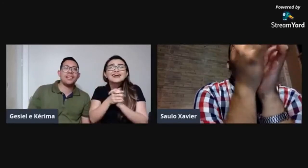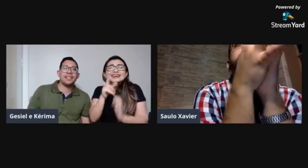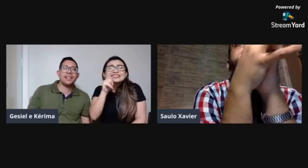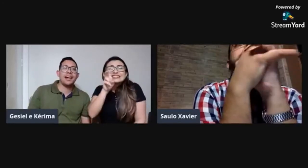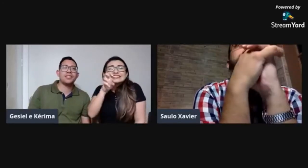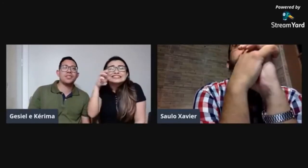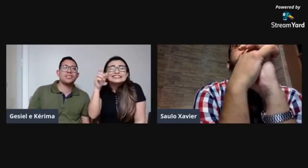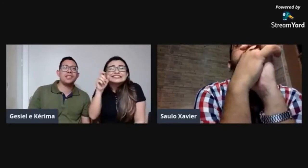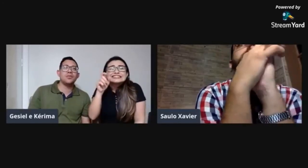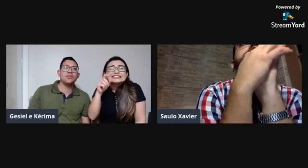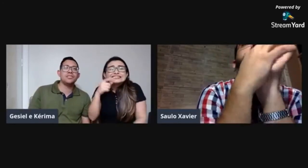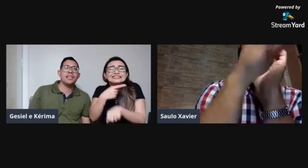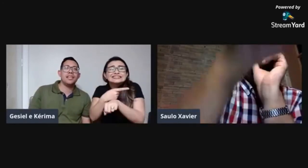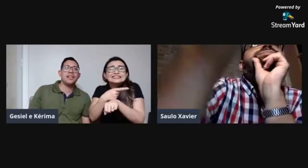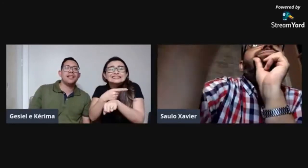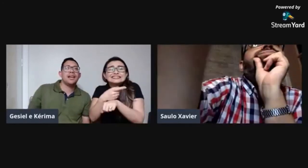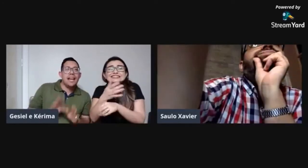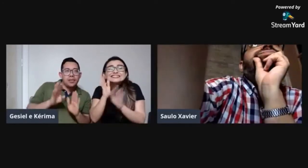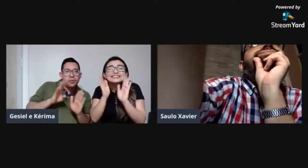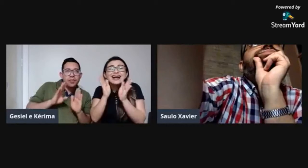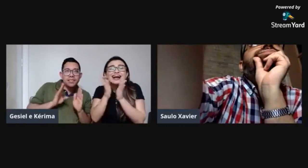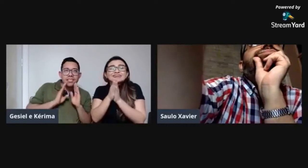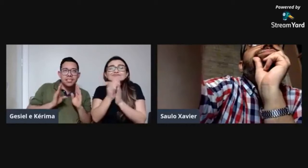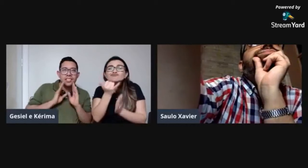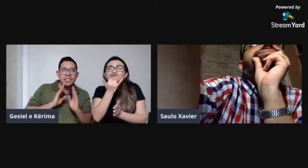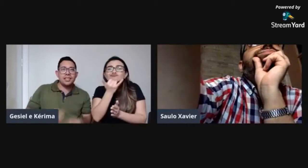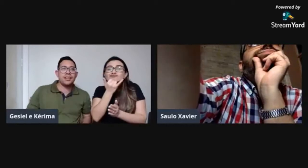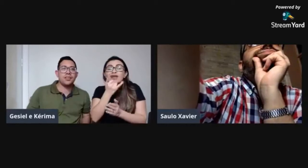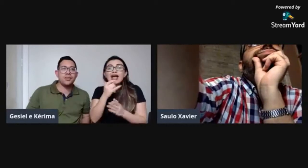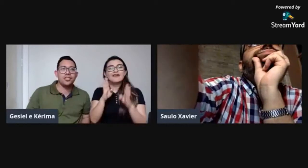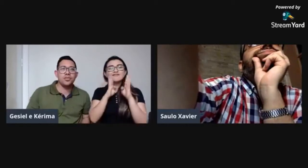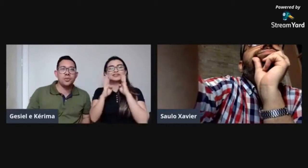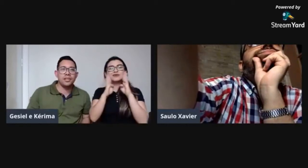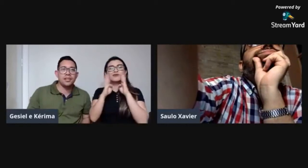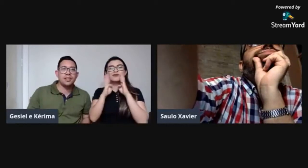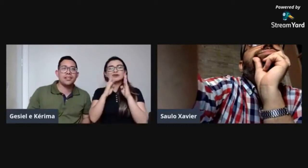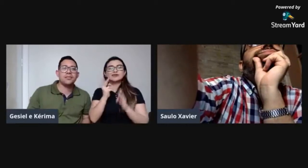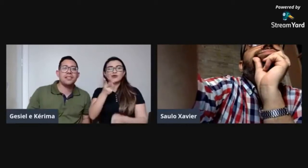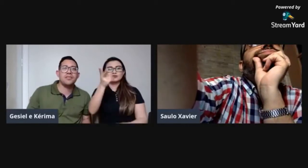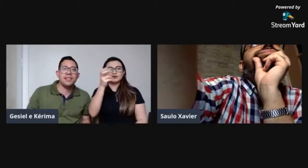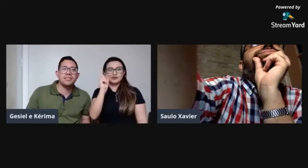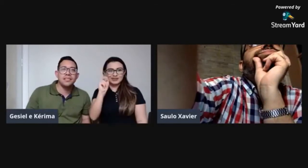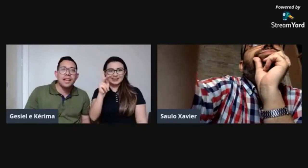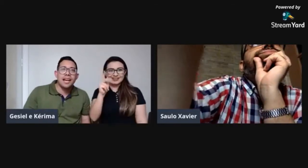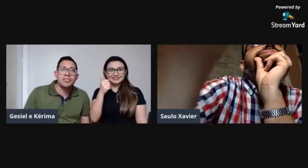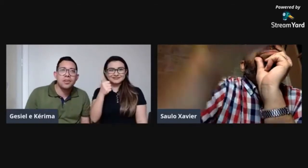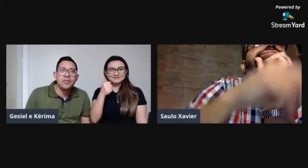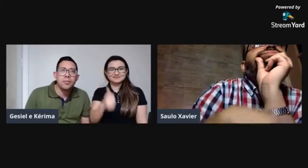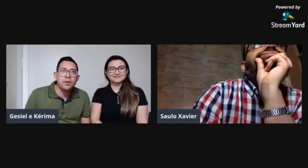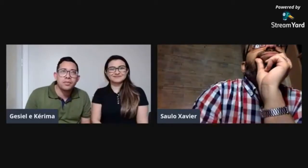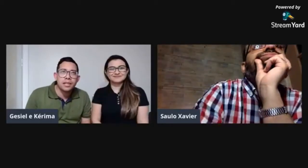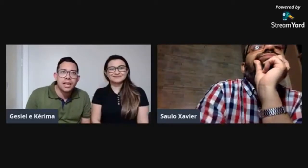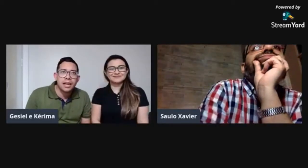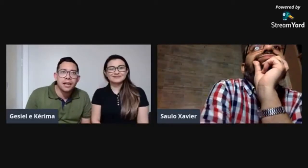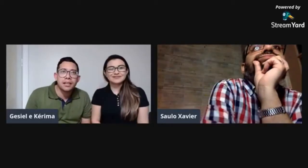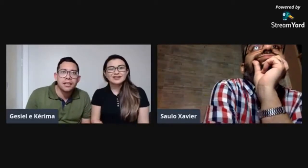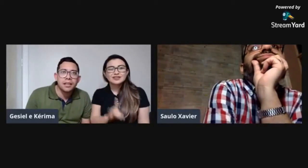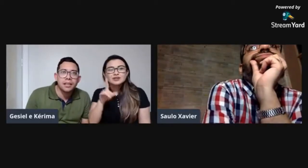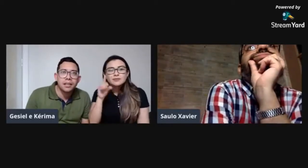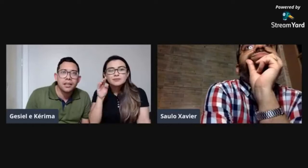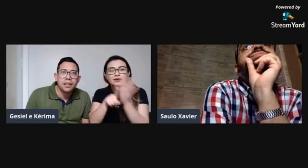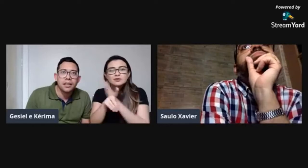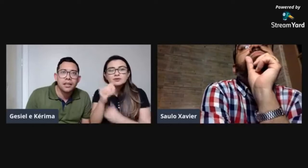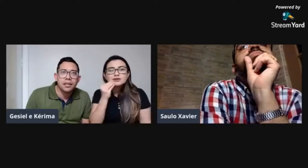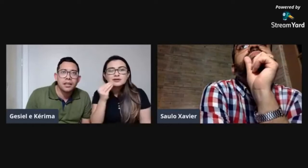já falta 14 segundos aí. Aí no Face a gente continua. Acho mais fácil. Aí só ver a pergunta da Carla